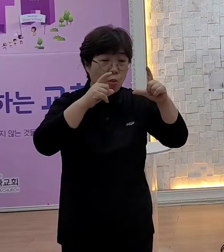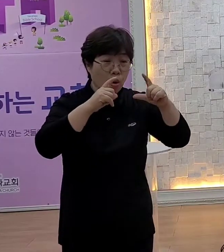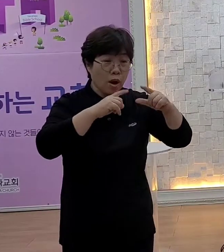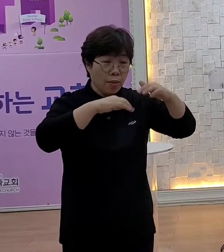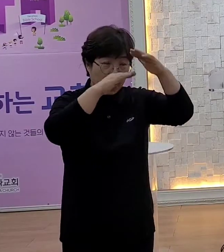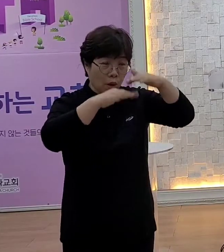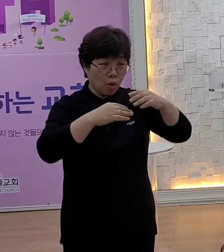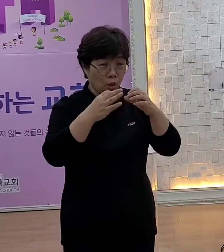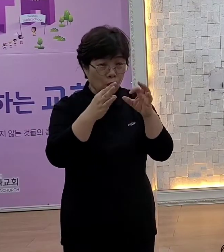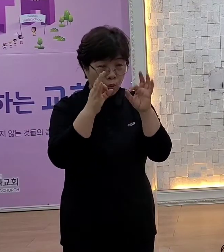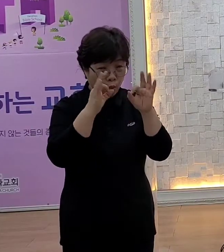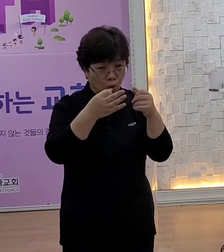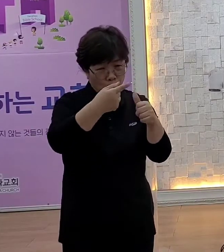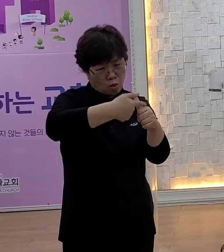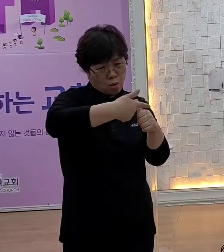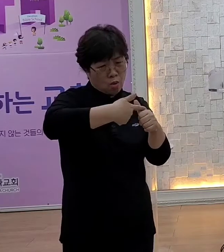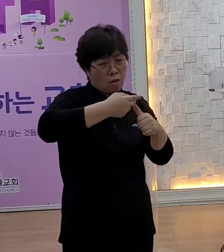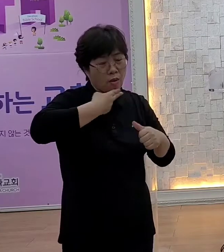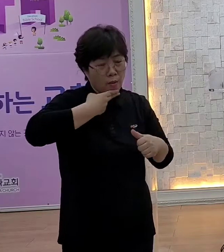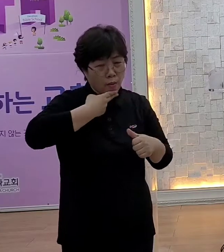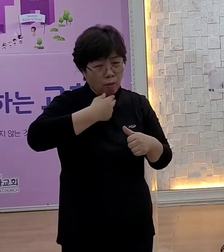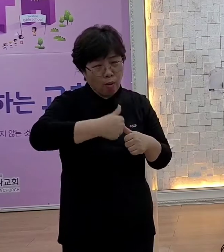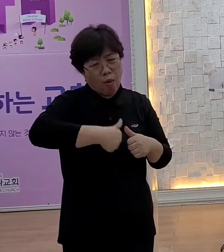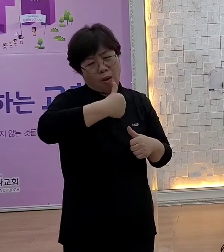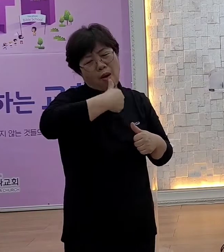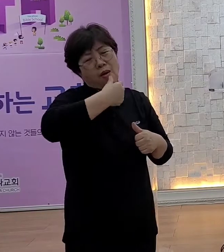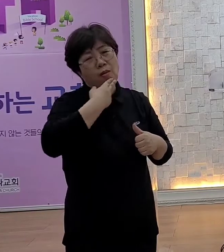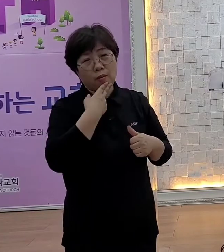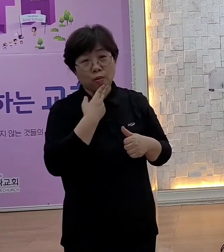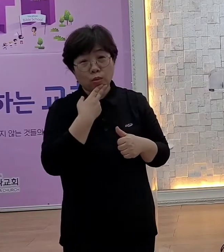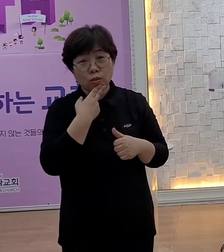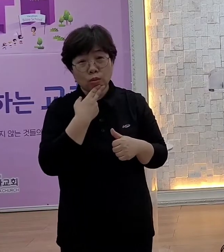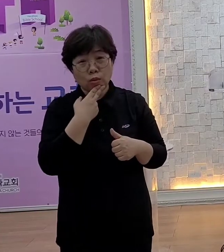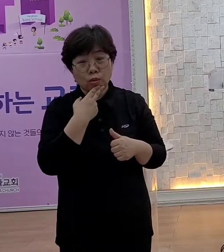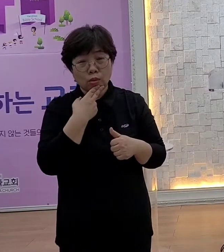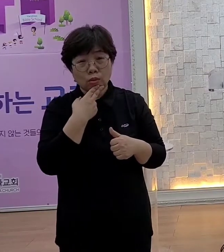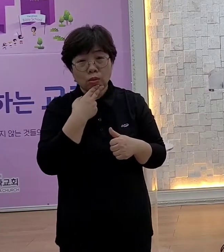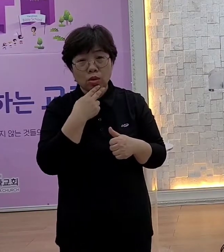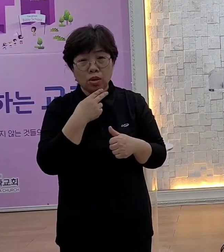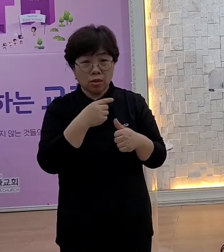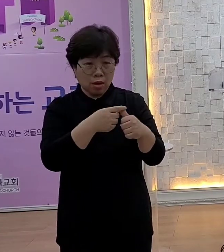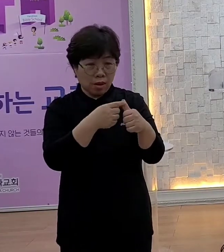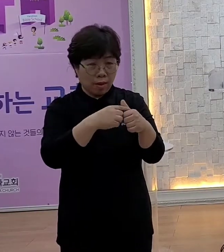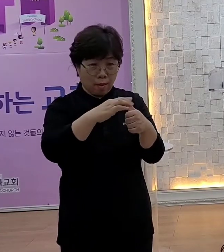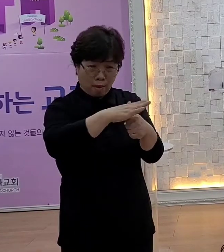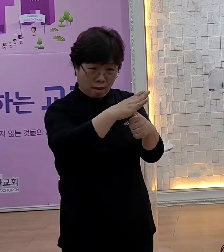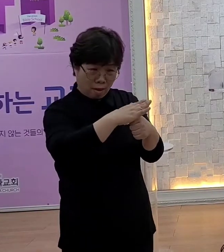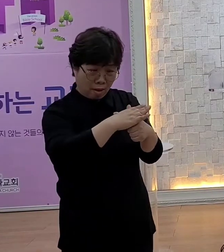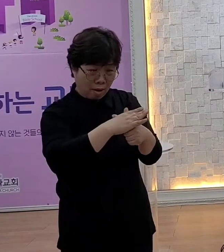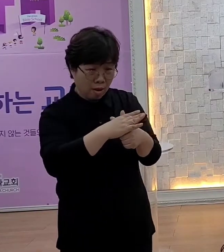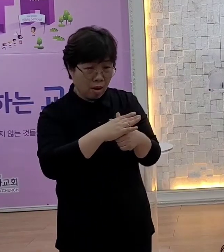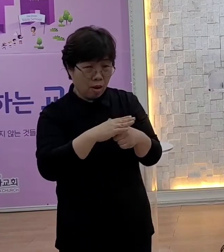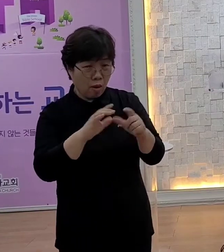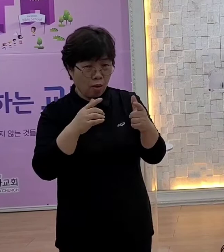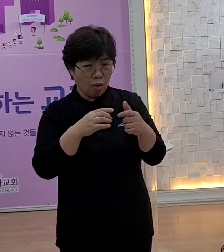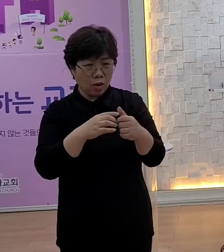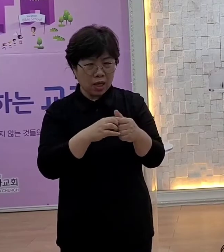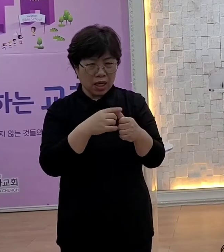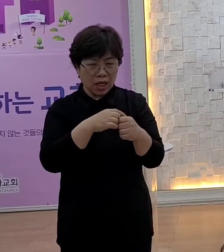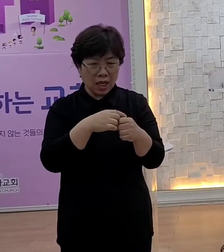않고 따지지도 않고 어떤 불량배들이 와가지고 막 죽이려고 이놈이 어디서